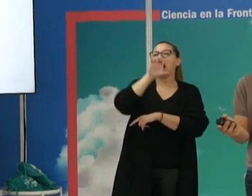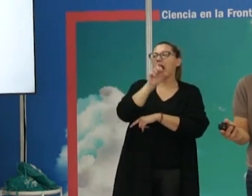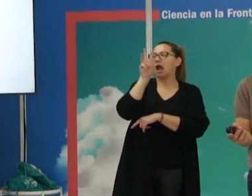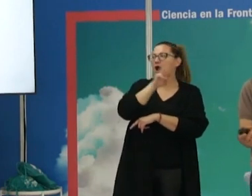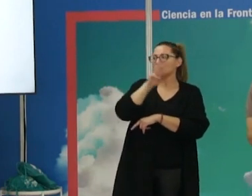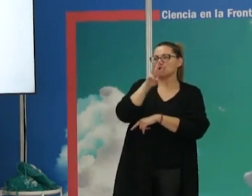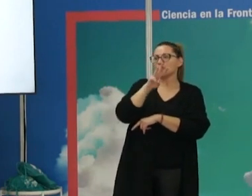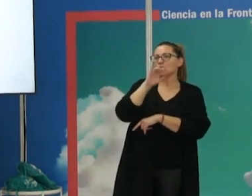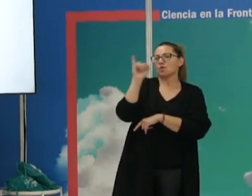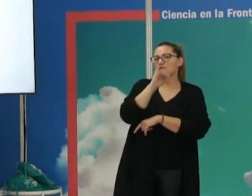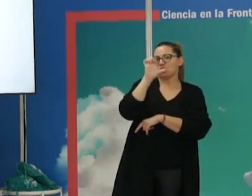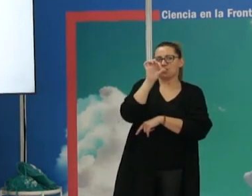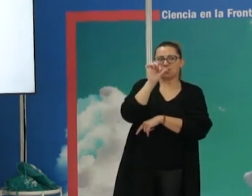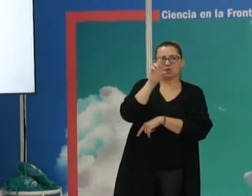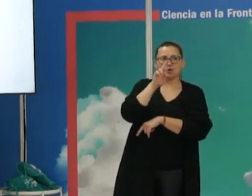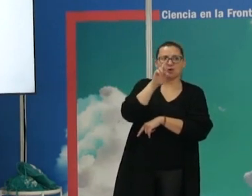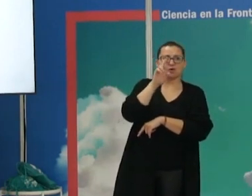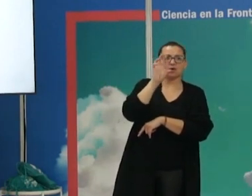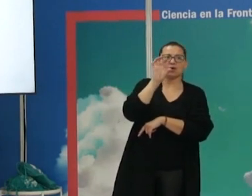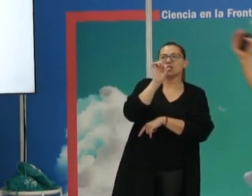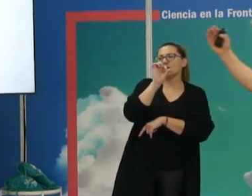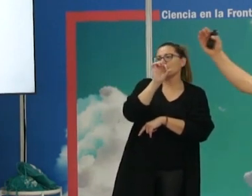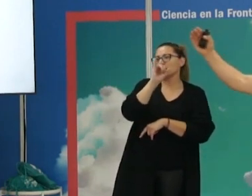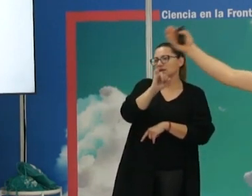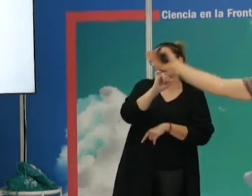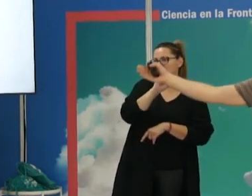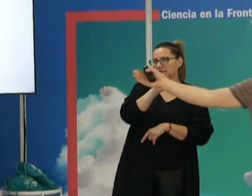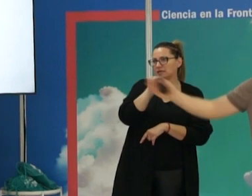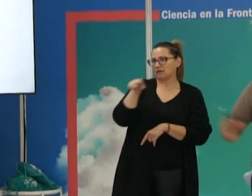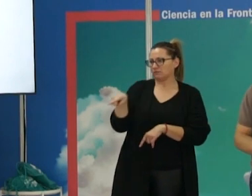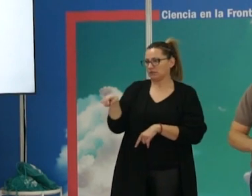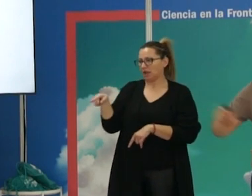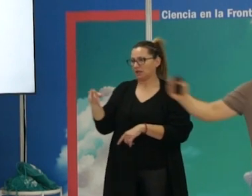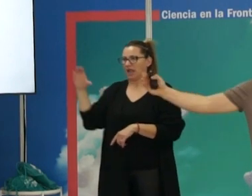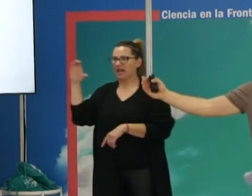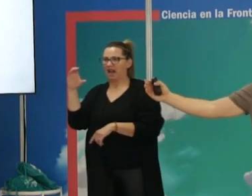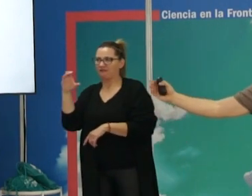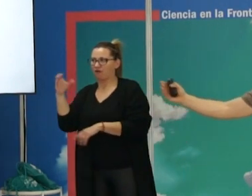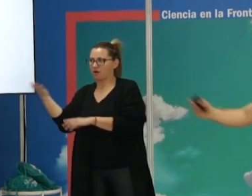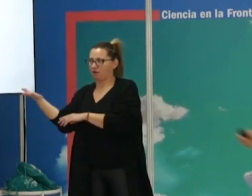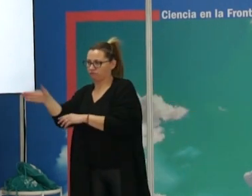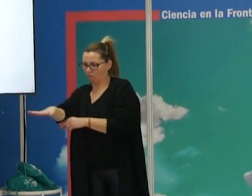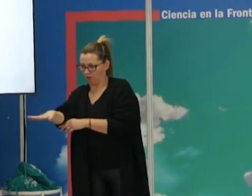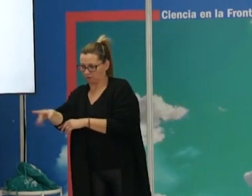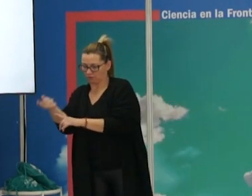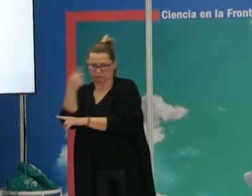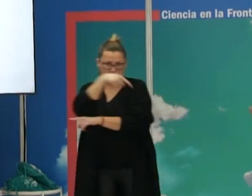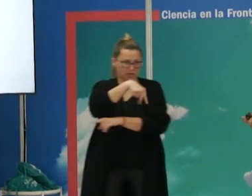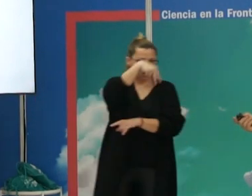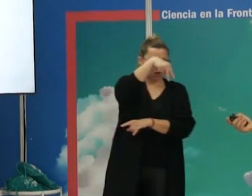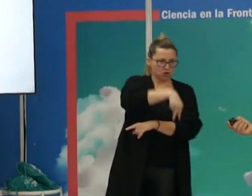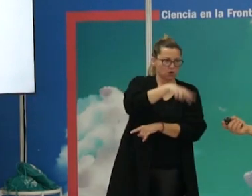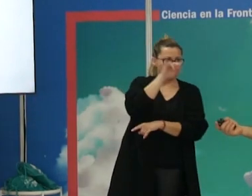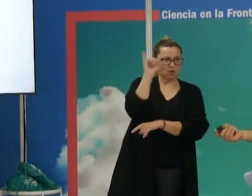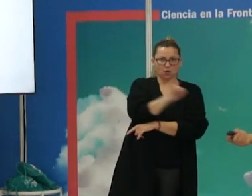resucitó legalmente, porque ya fue declarada muerta en California, y en New Jersey pasó a estar viva, con lo cual legalmente dejó de estar muerta. Bueno,